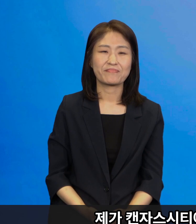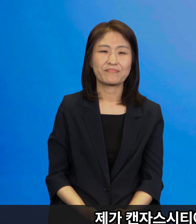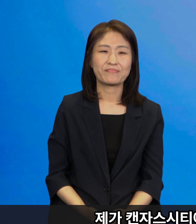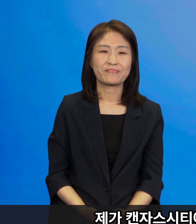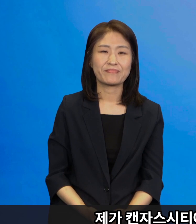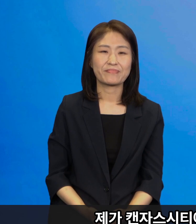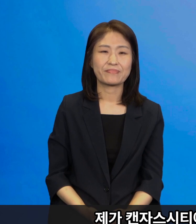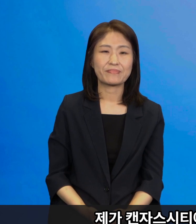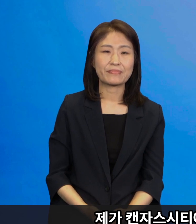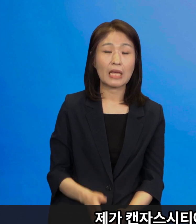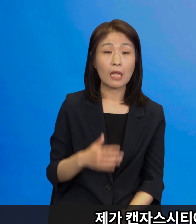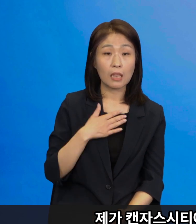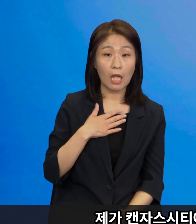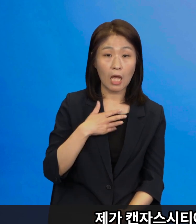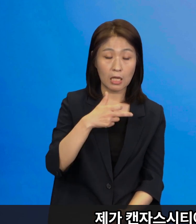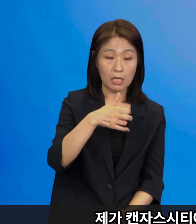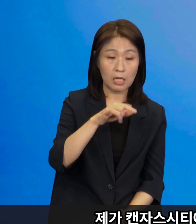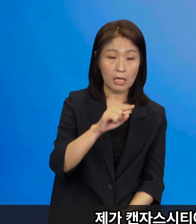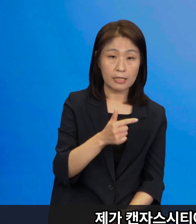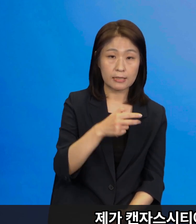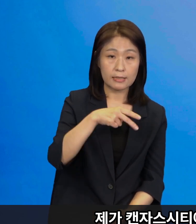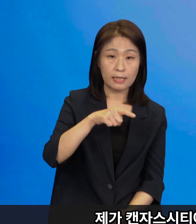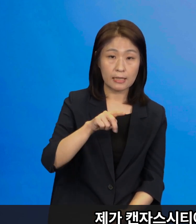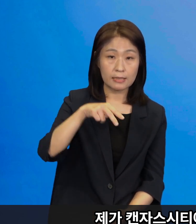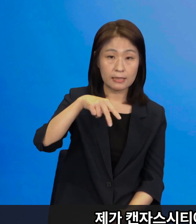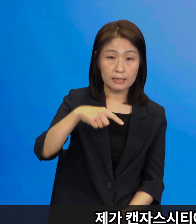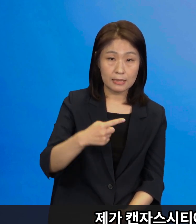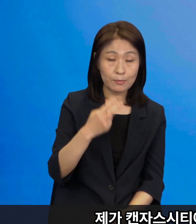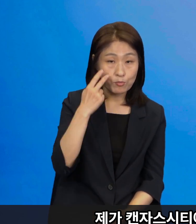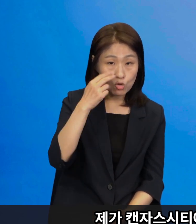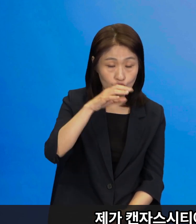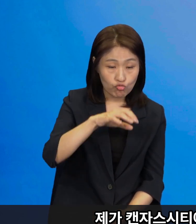제가 캔자스시티에 실패해서 간 것은 아니지만